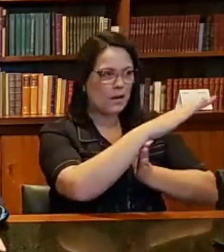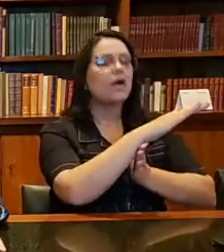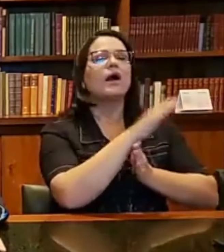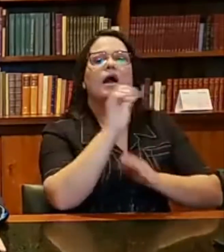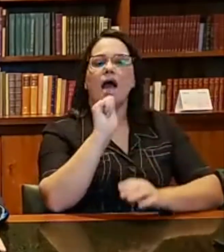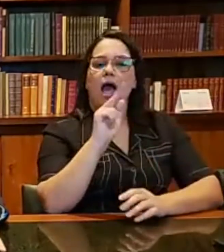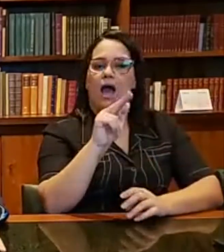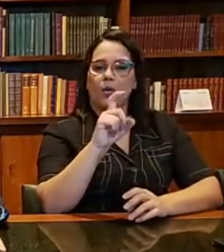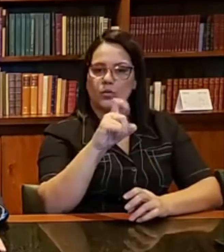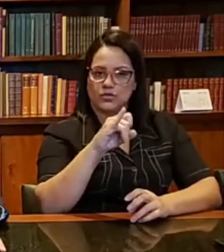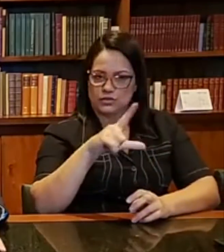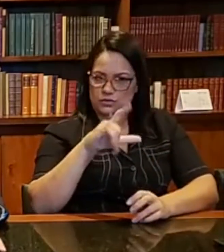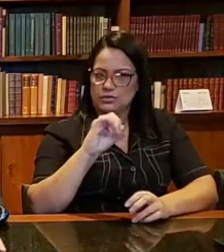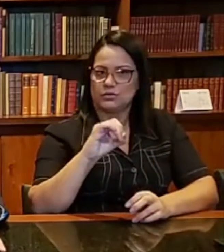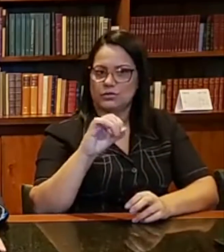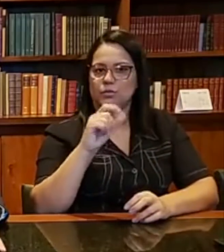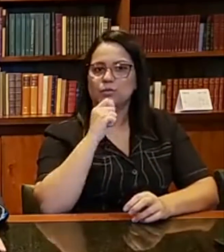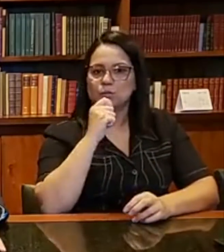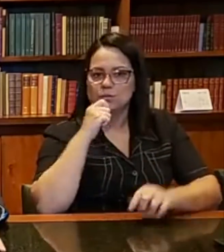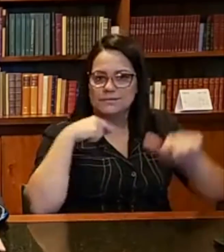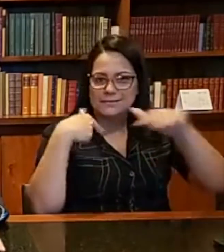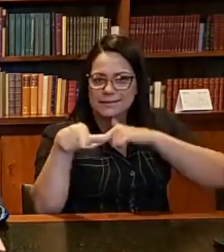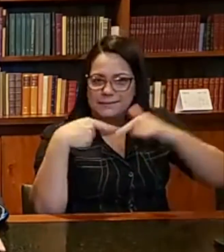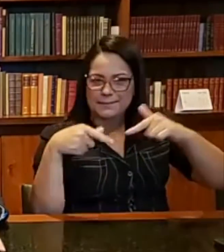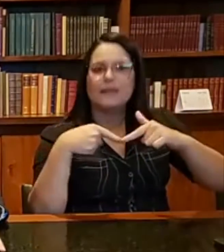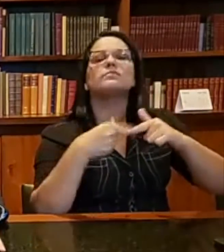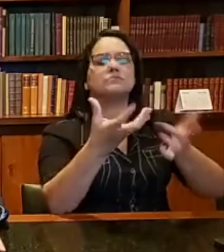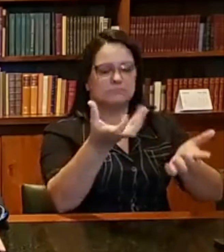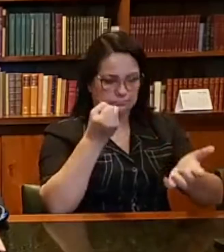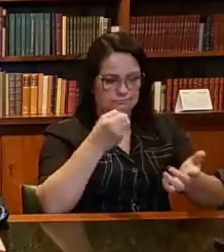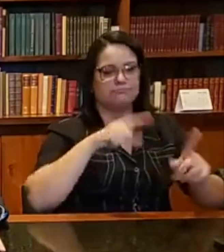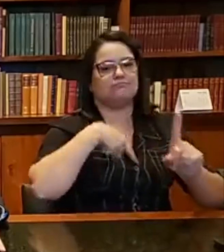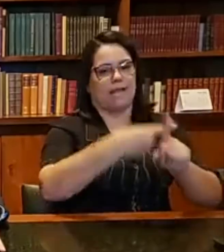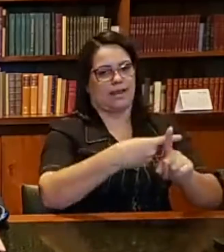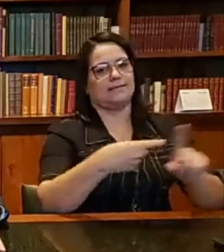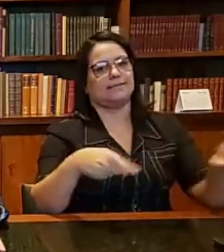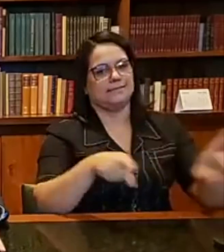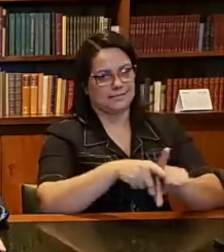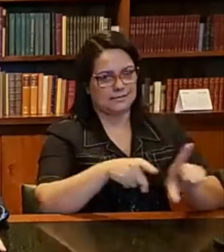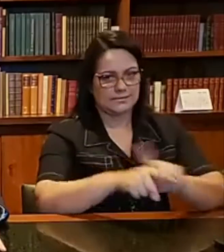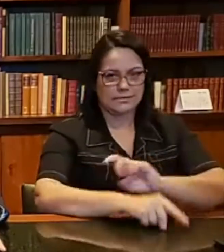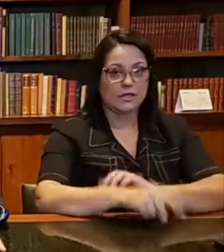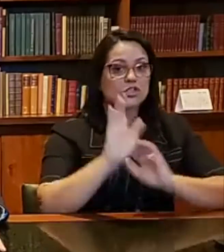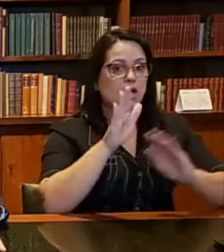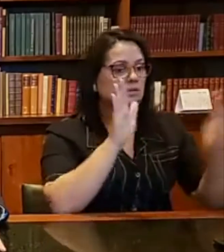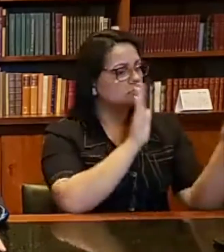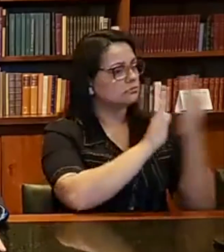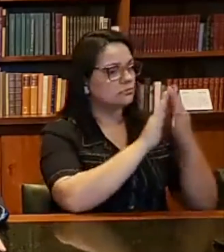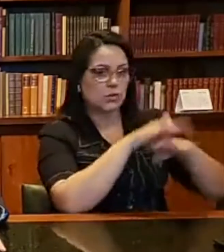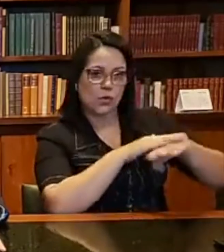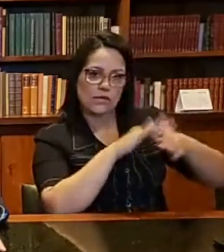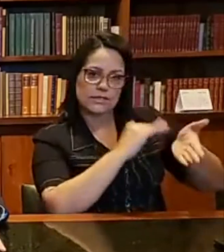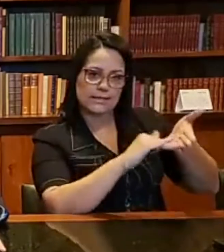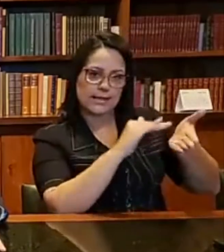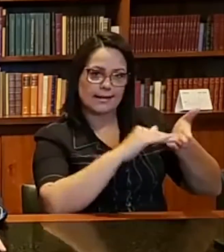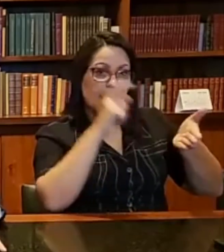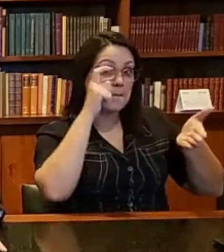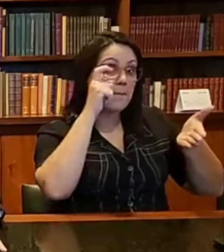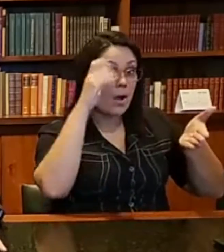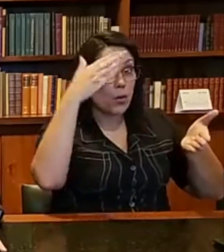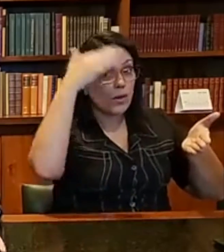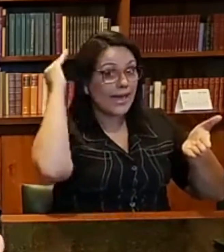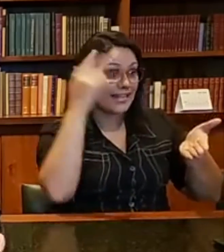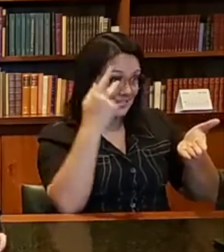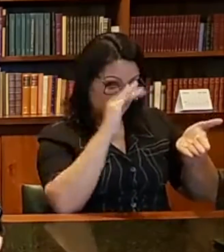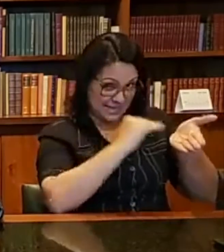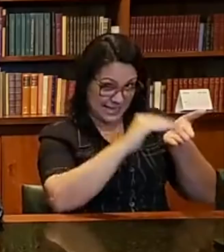terá um segundo benefício. Segundo a conversa que eu tive com o secretário Bruno Bianco, do ministro Paulo Guedes, ao redor de